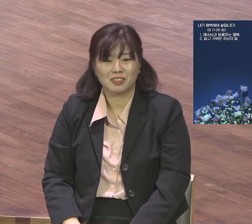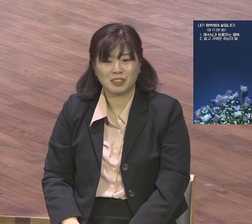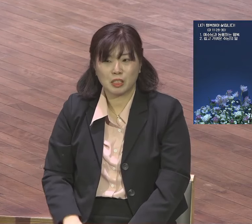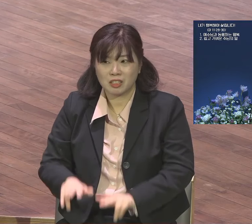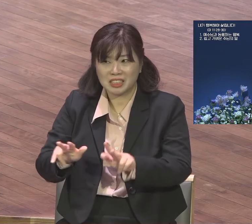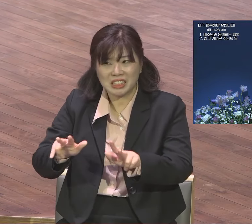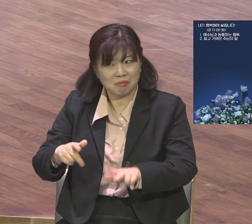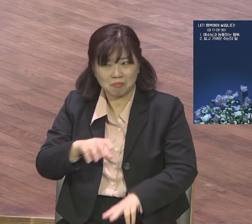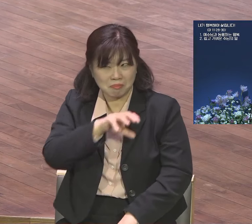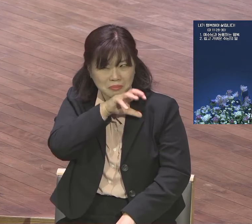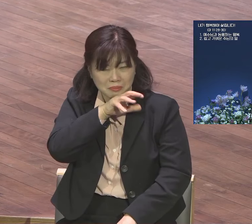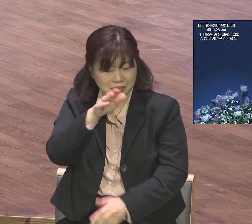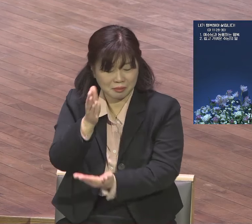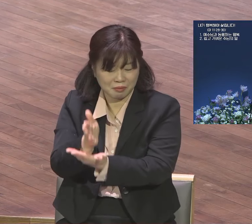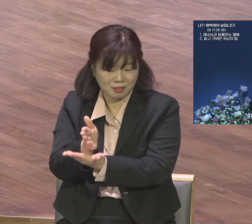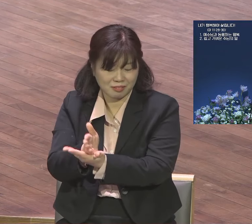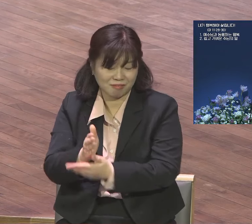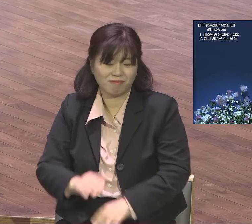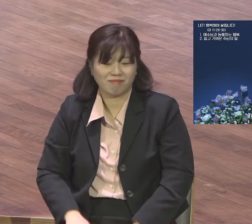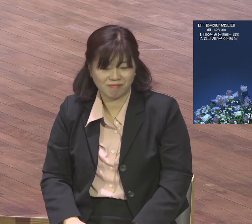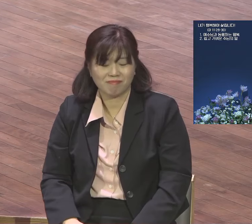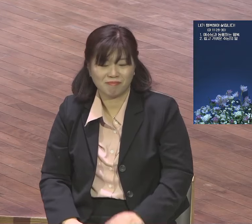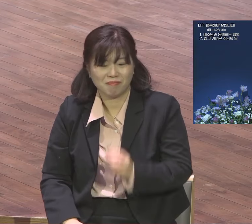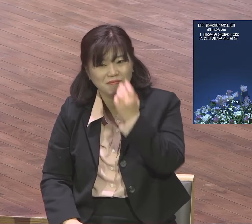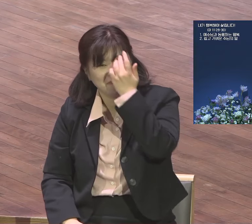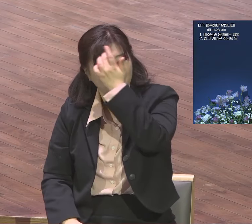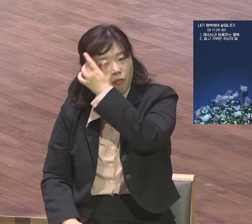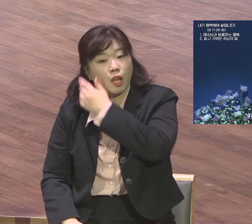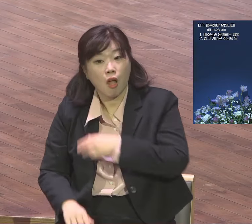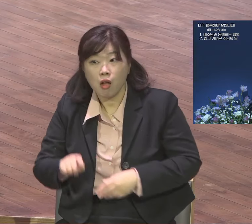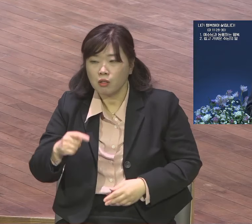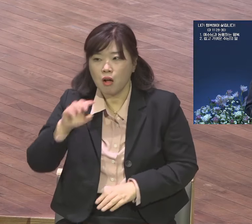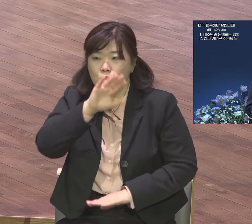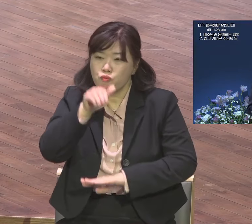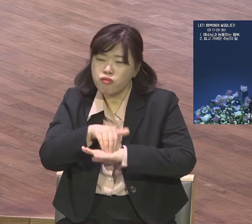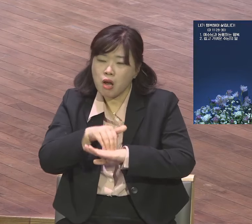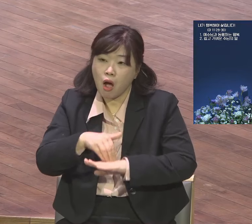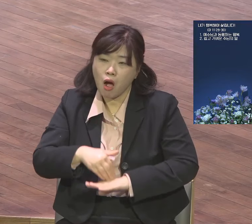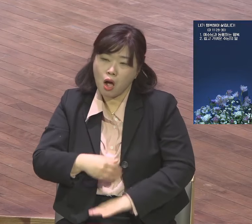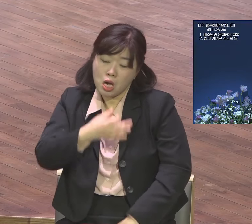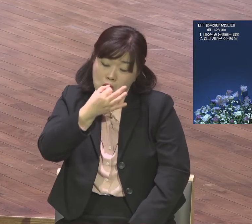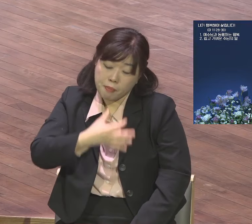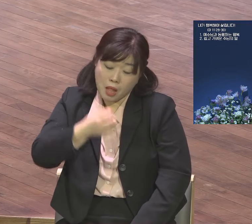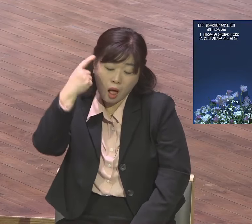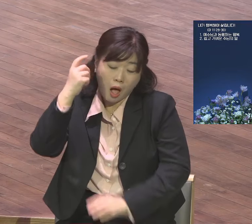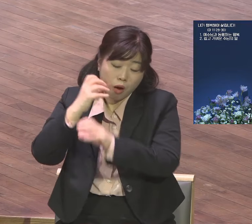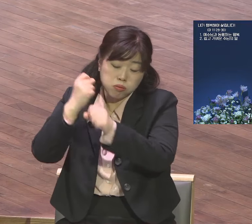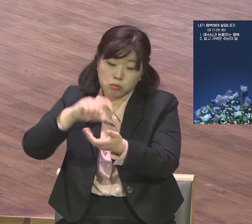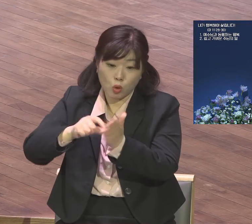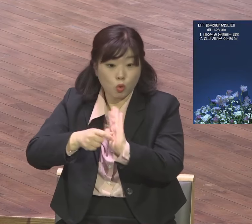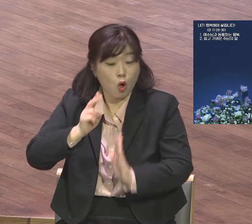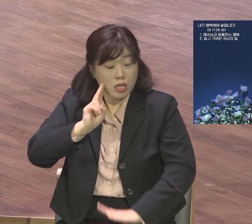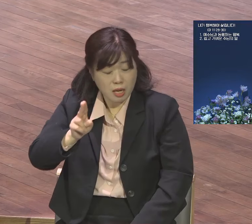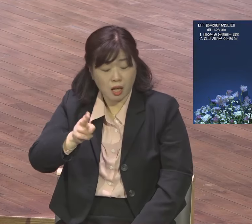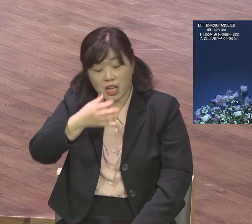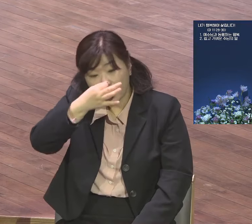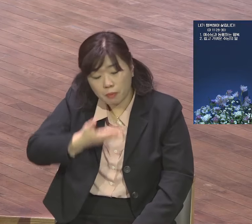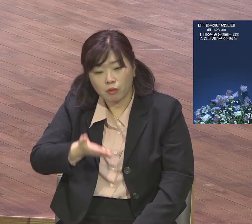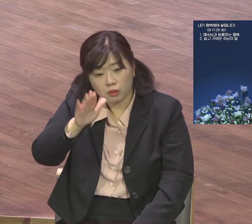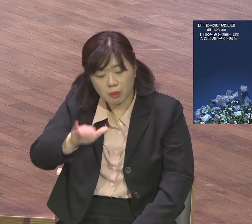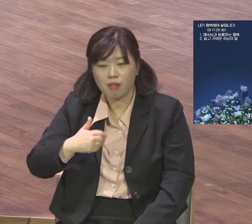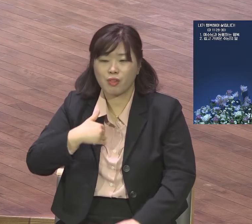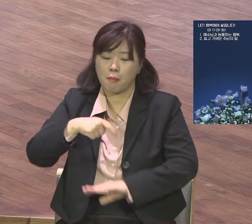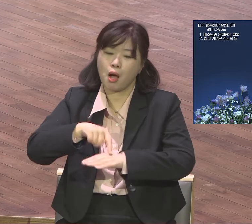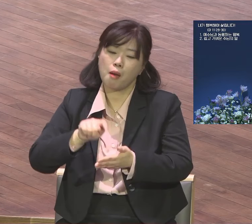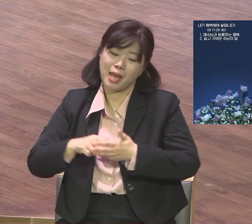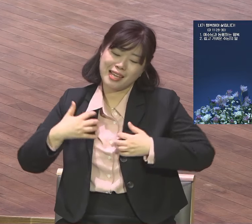어떻게 지나갔는지 모를 정도로 정말 기쁨과 감사가 넘쳐났습니다. 지금 이 자리에 청년들이 많이 계신데 아마